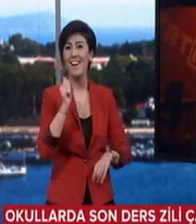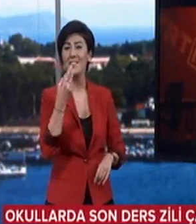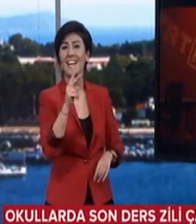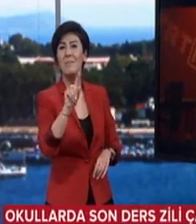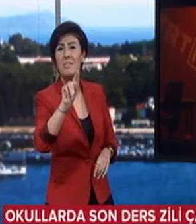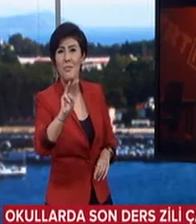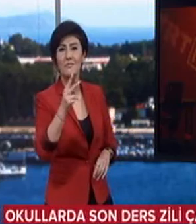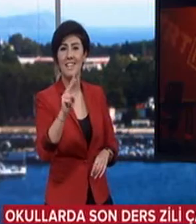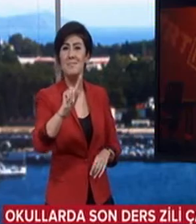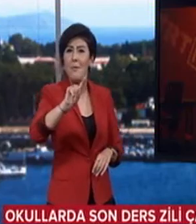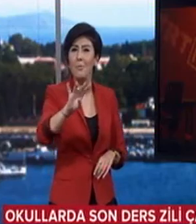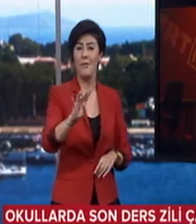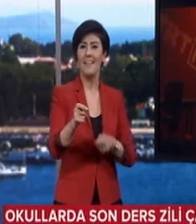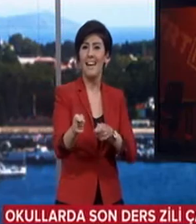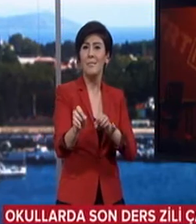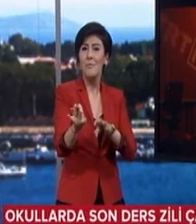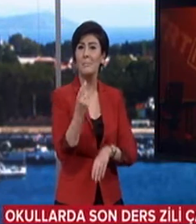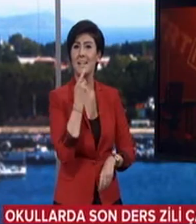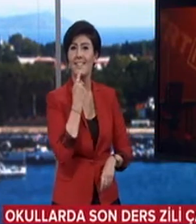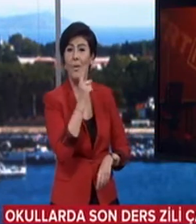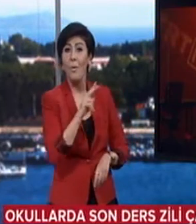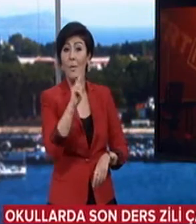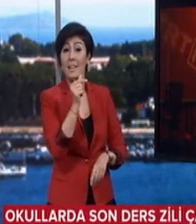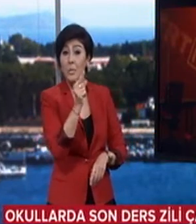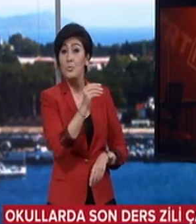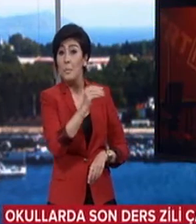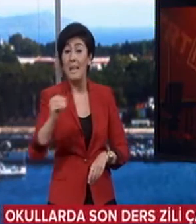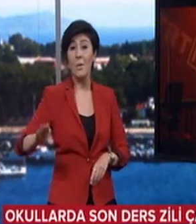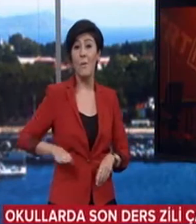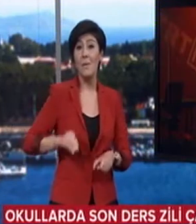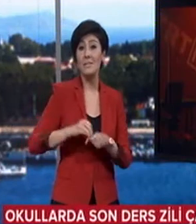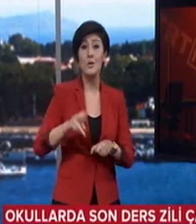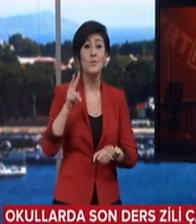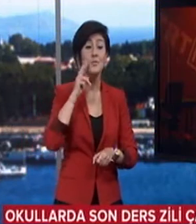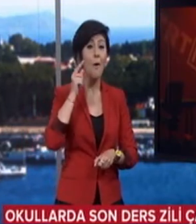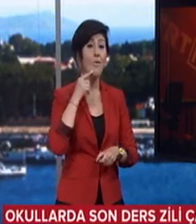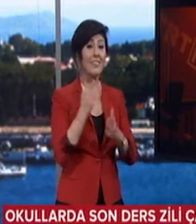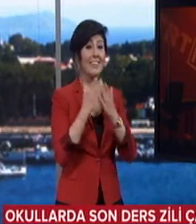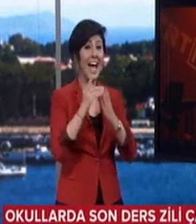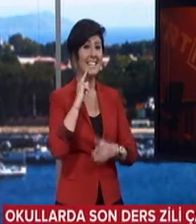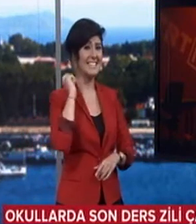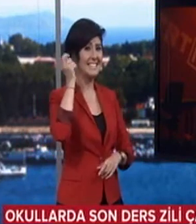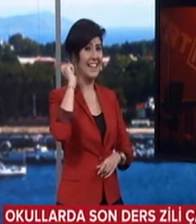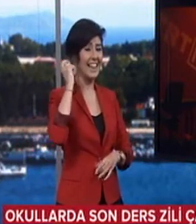günü. 2013-2014 eğitim öğretim yılında 17,5 milyon öğrenci için son ders zili